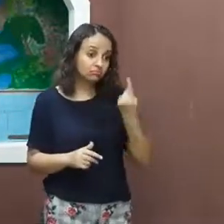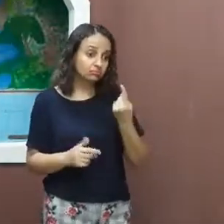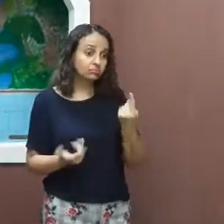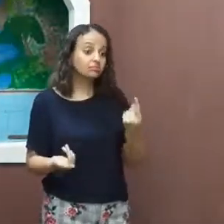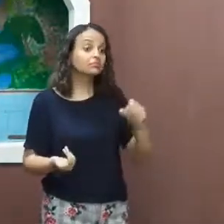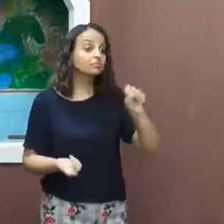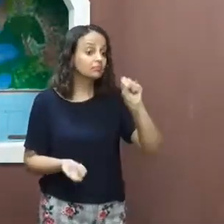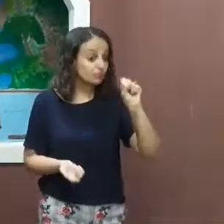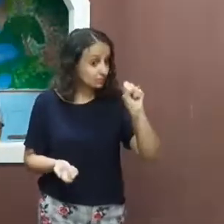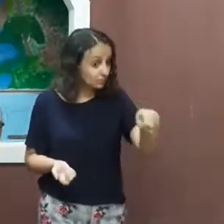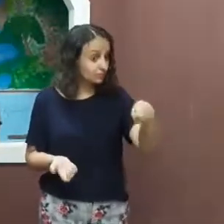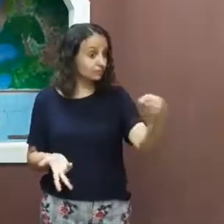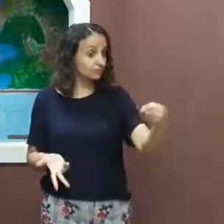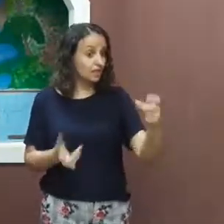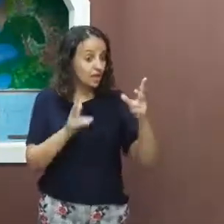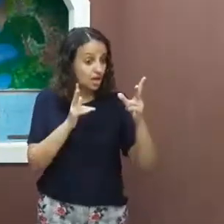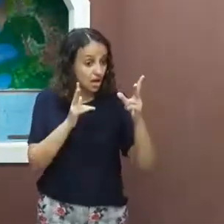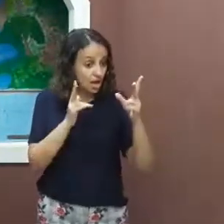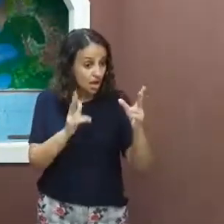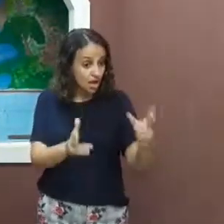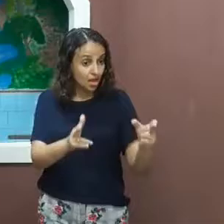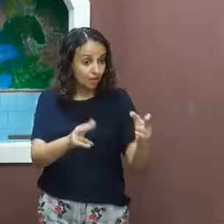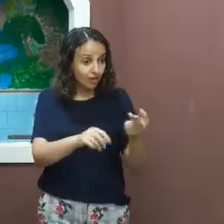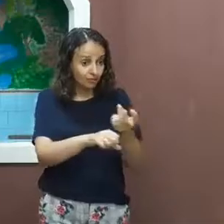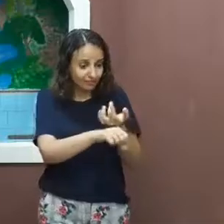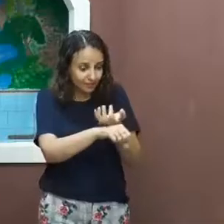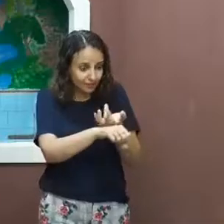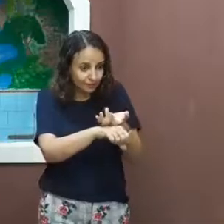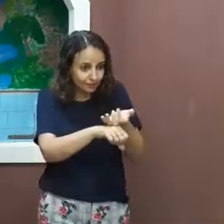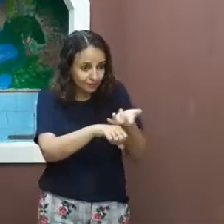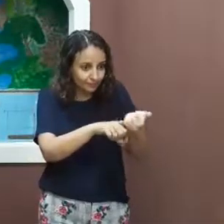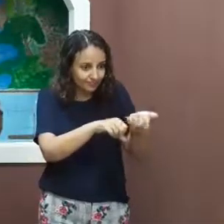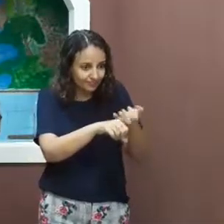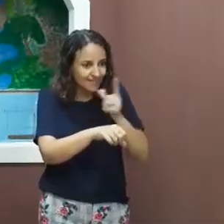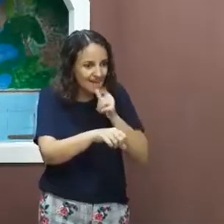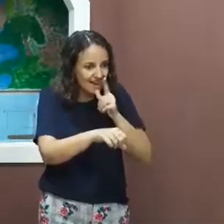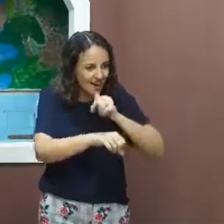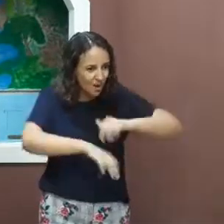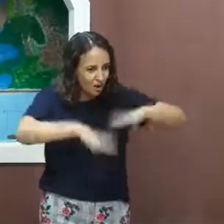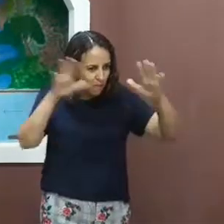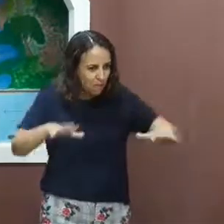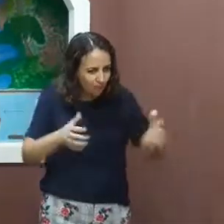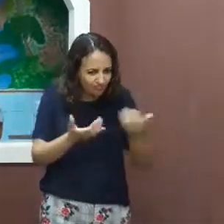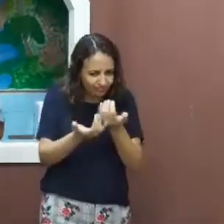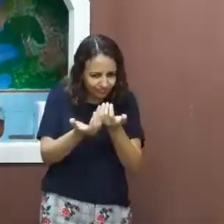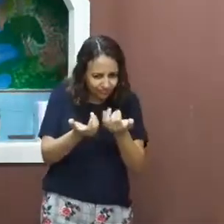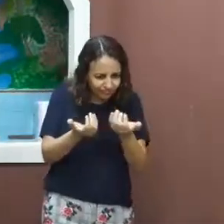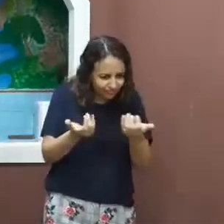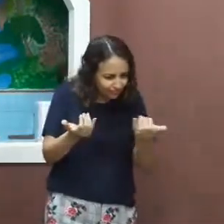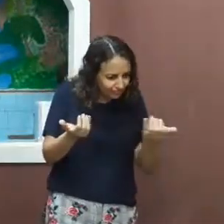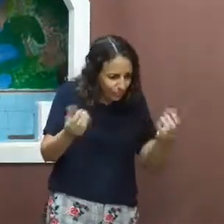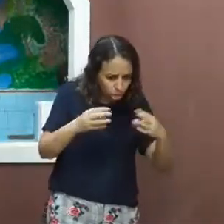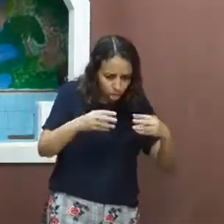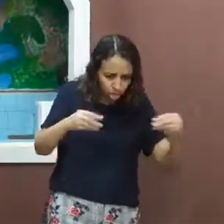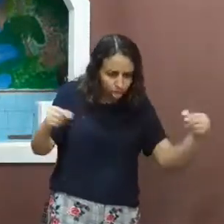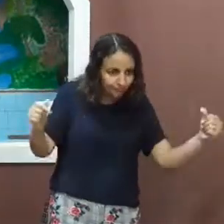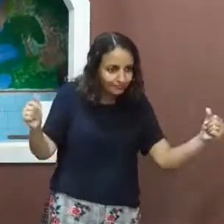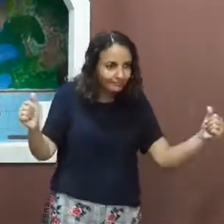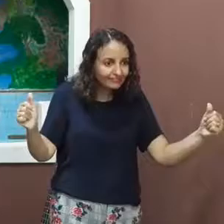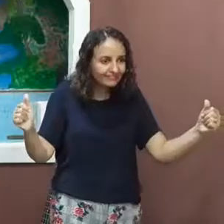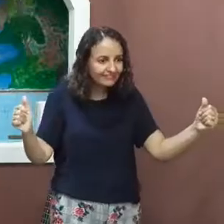como aquela espuma que faz a vaga do mar, que faz as ondas do mar, que você olha e daqui a pouco já